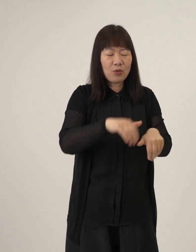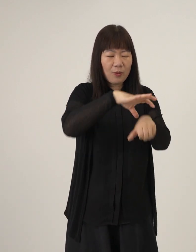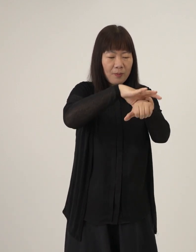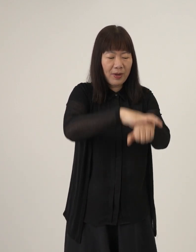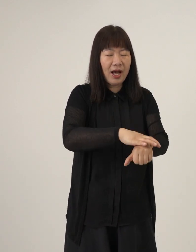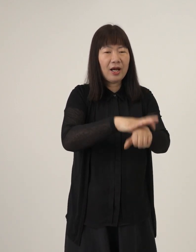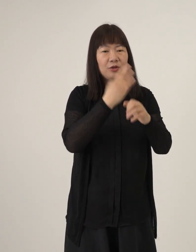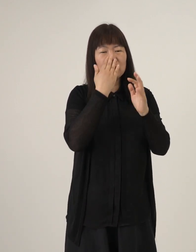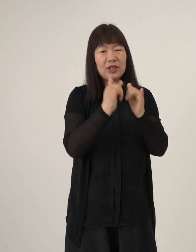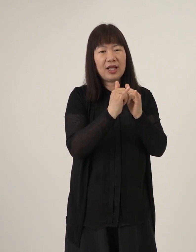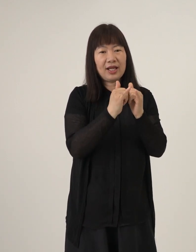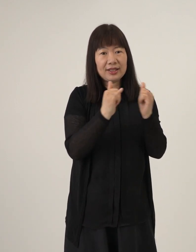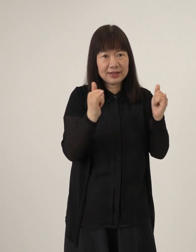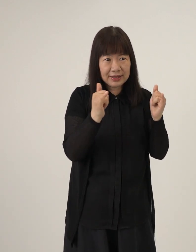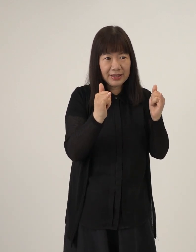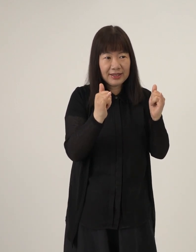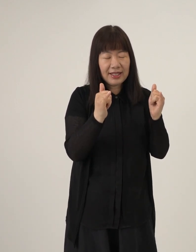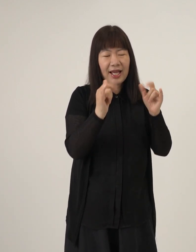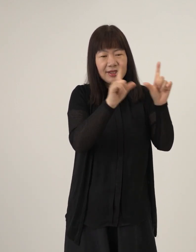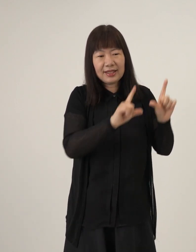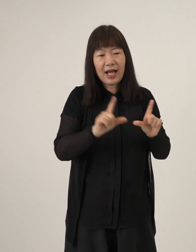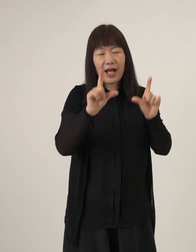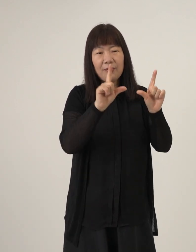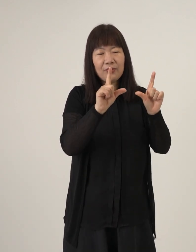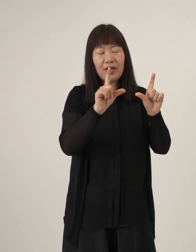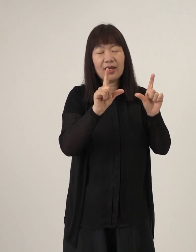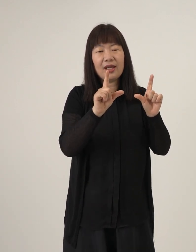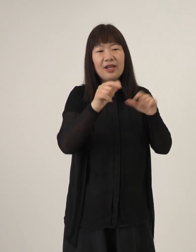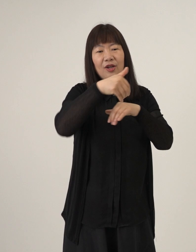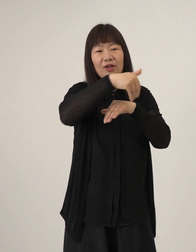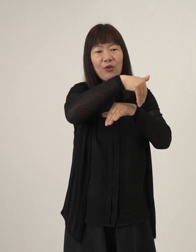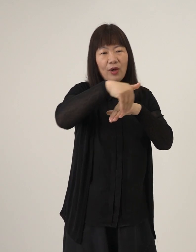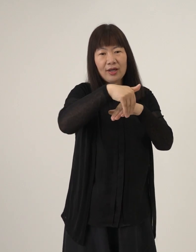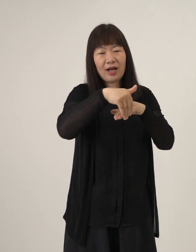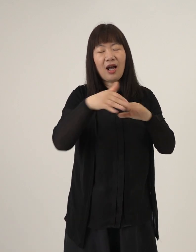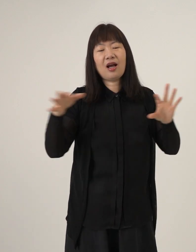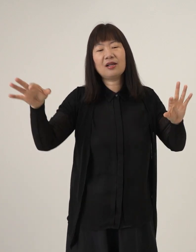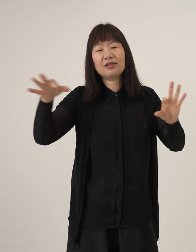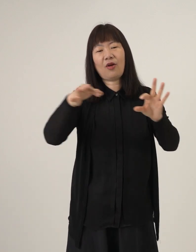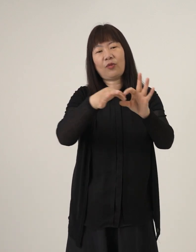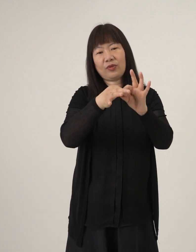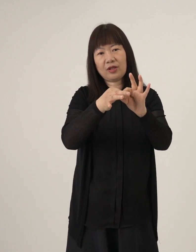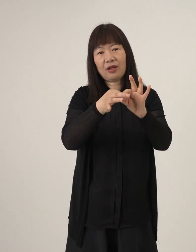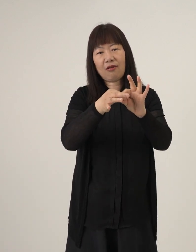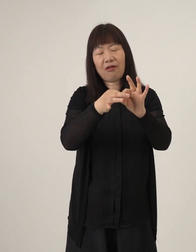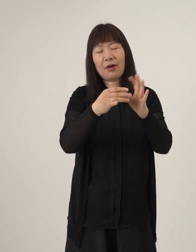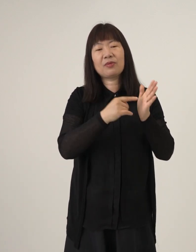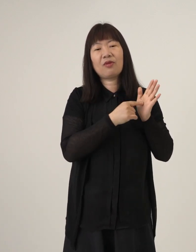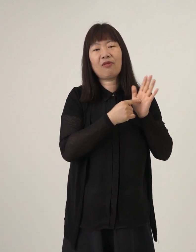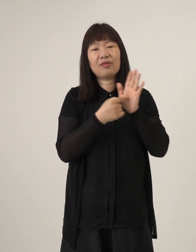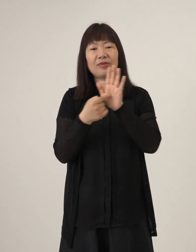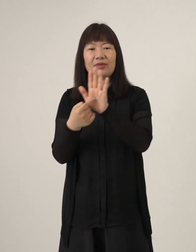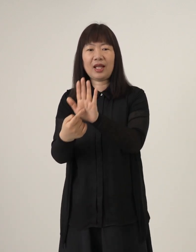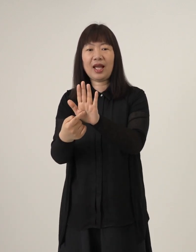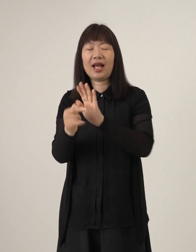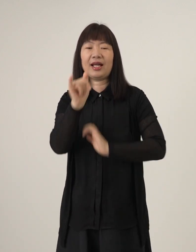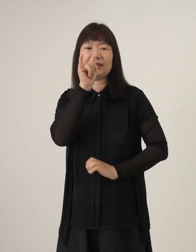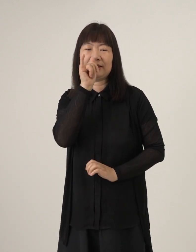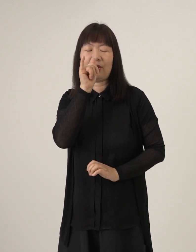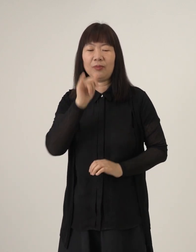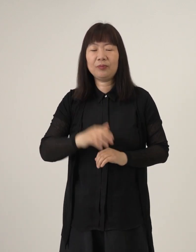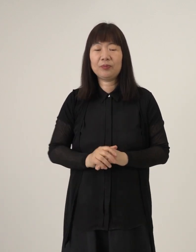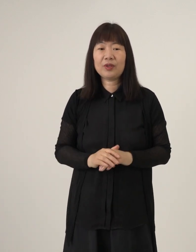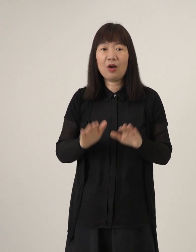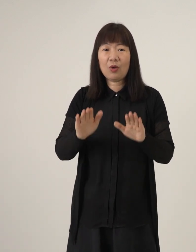노예들과 서서히 연결고리를 갖게 됩니다. 자, 이게 오늘 우리가 시간